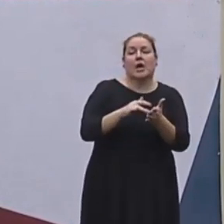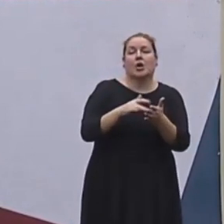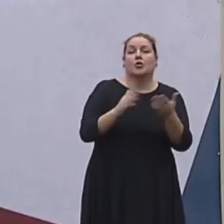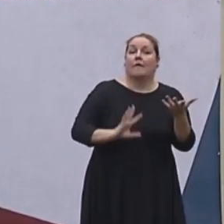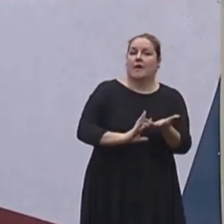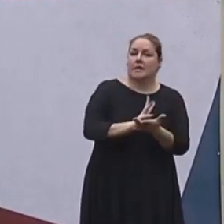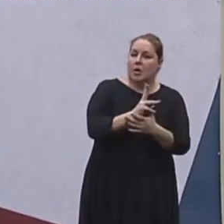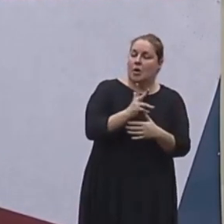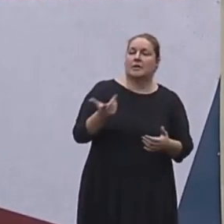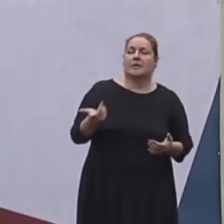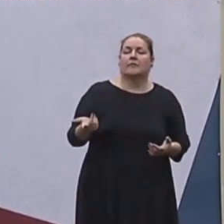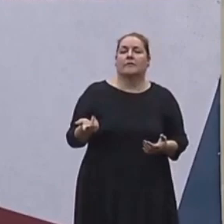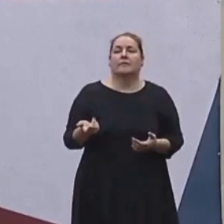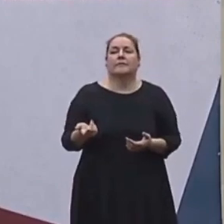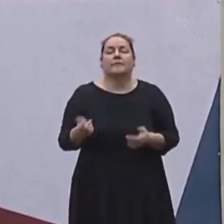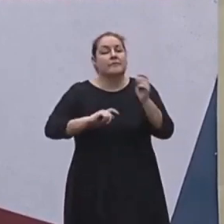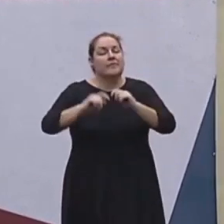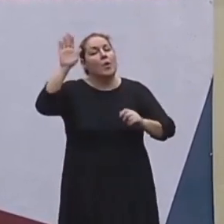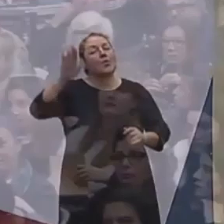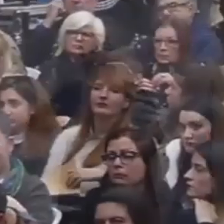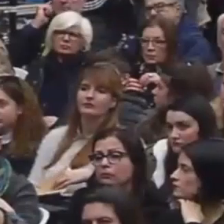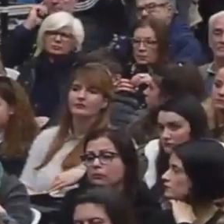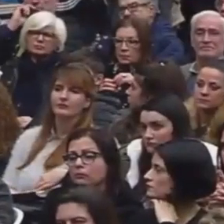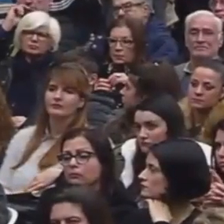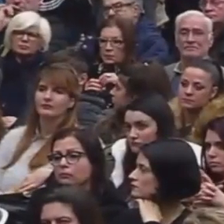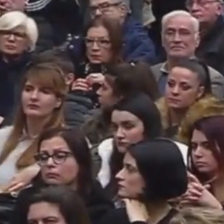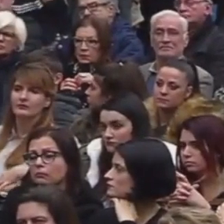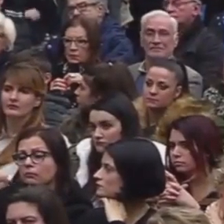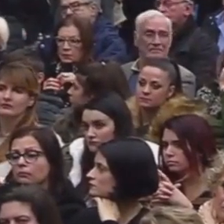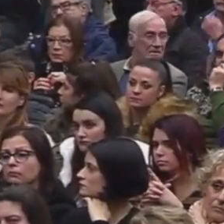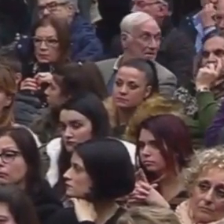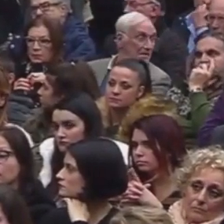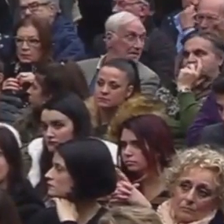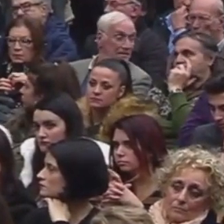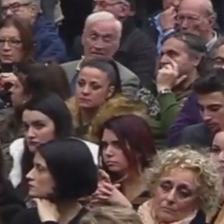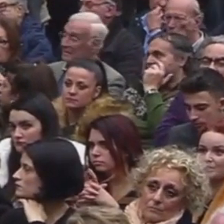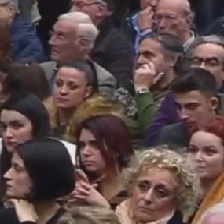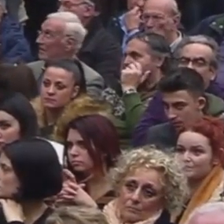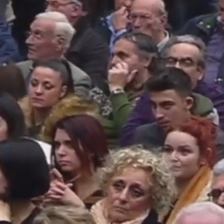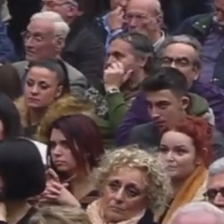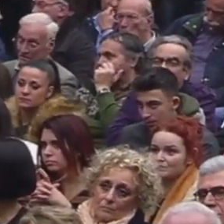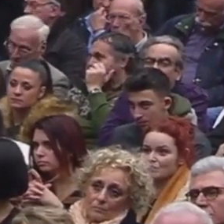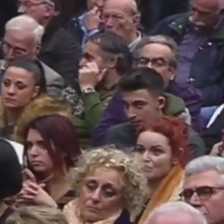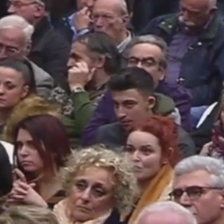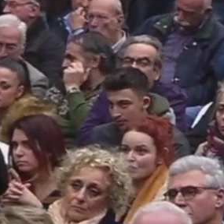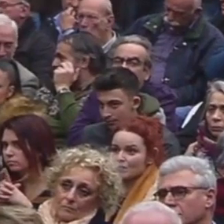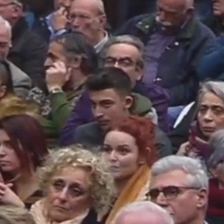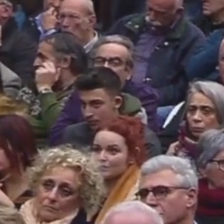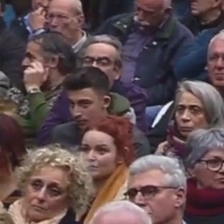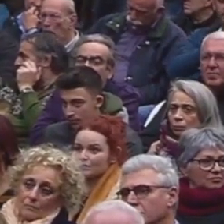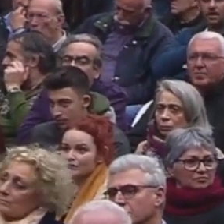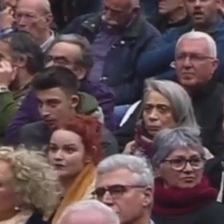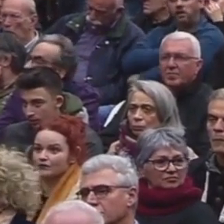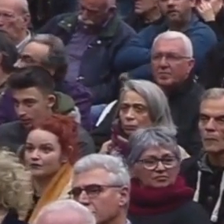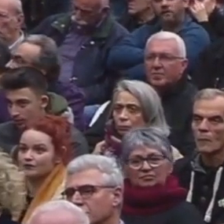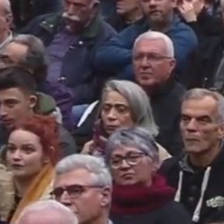δωρεάν περιφερειακά πάρκε χιλίων θέσεων στην νότια πλευρά, με δωρεάν μετακίνηση του οδηγού και των επιβατών στο κέντρο. Το ίδιο κάναμε πρόσφατα